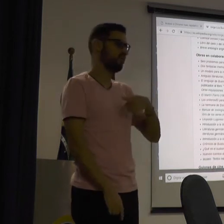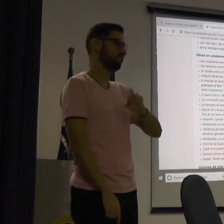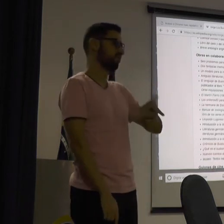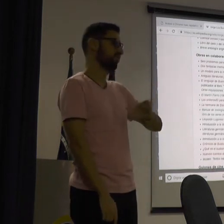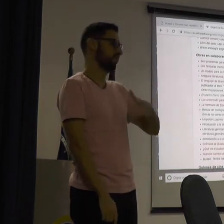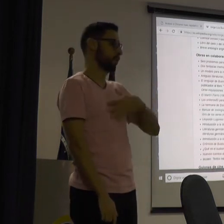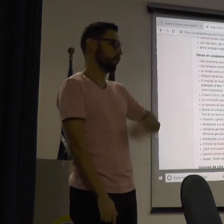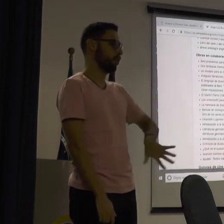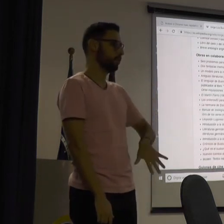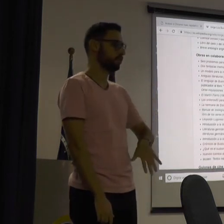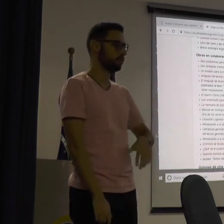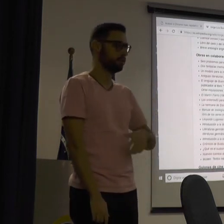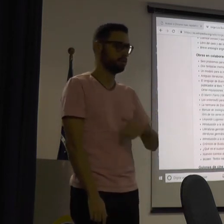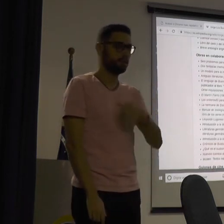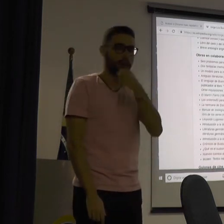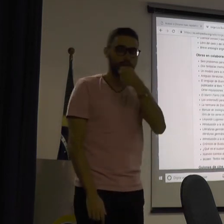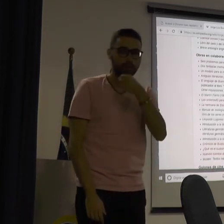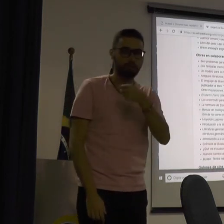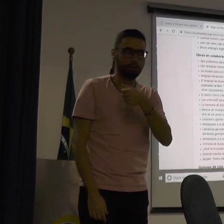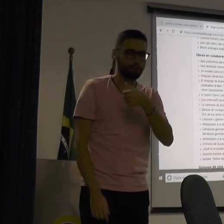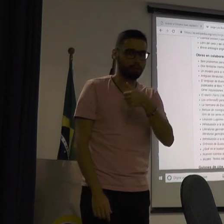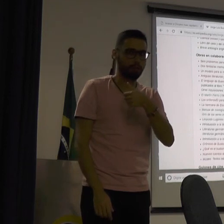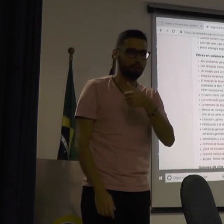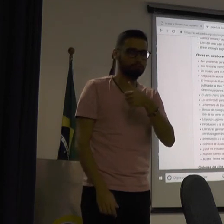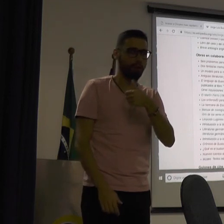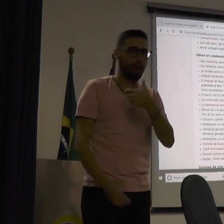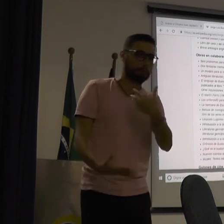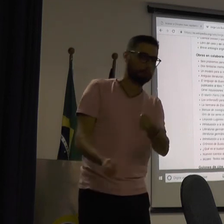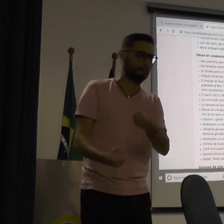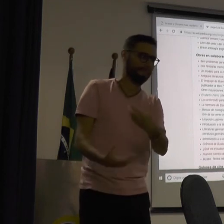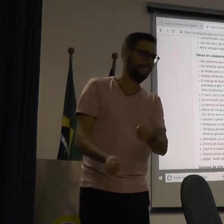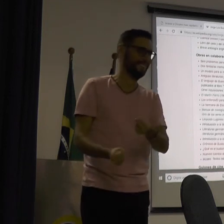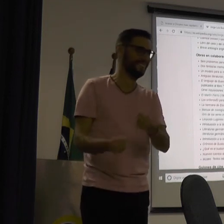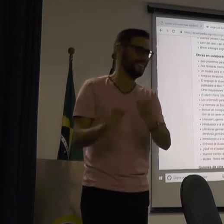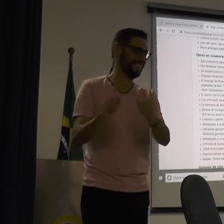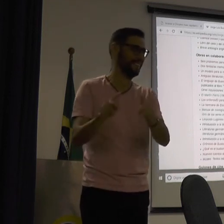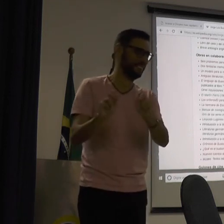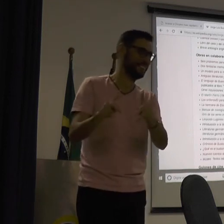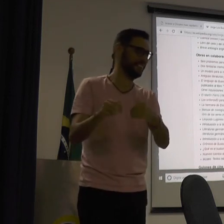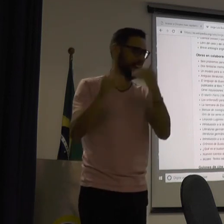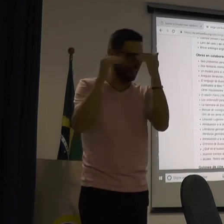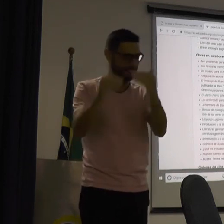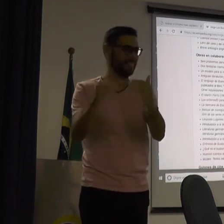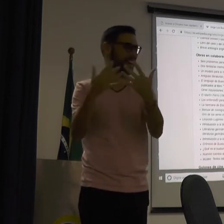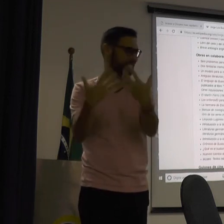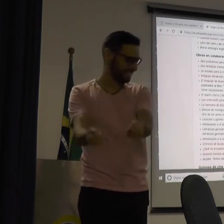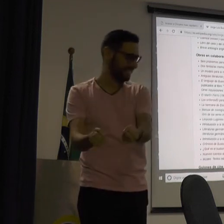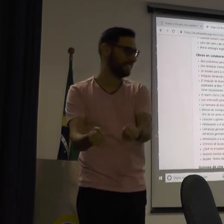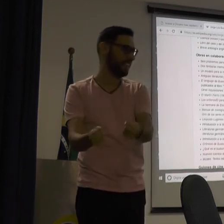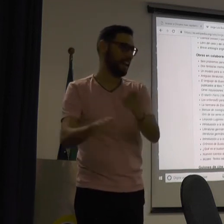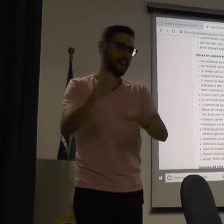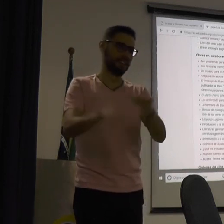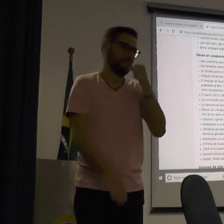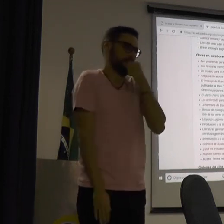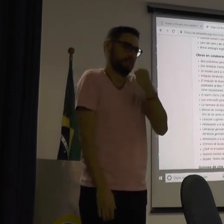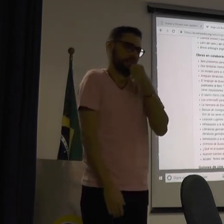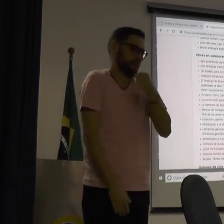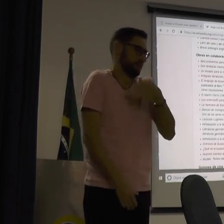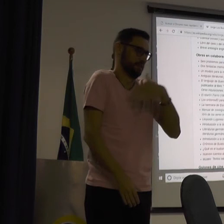verso do Victor Hugo? Je torture, e o entrevistador não lembra, logicamente, né?